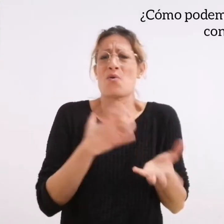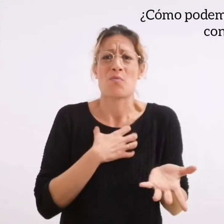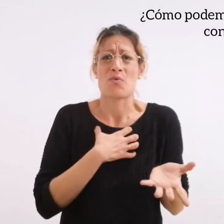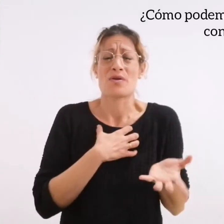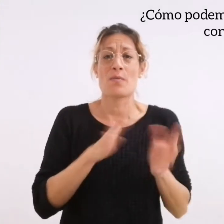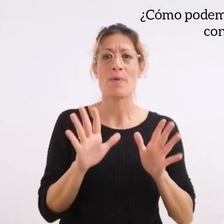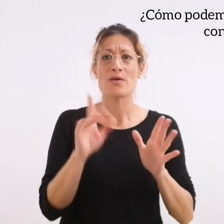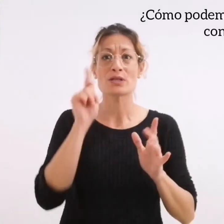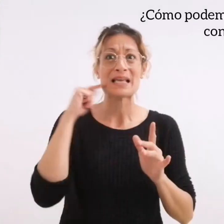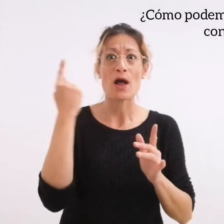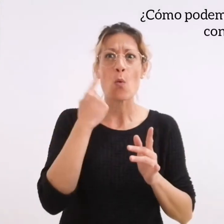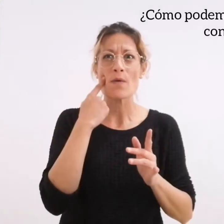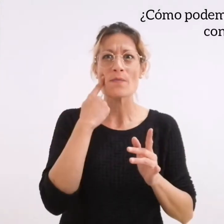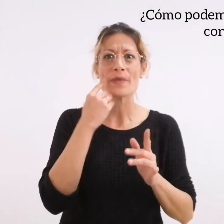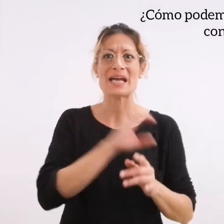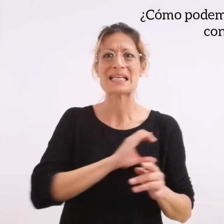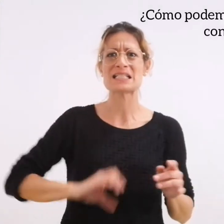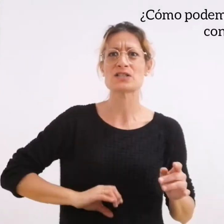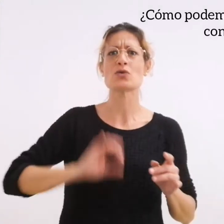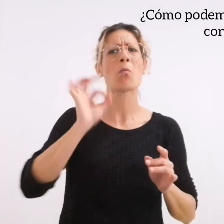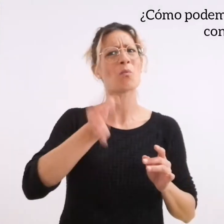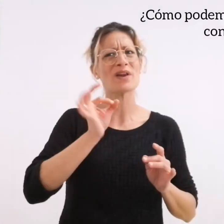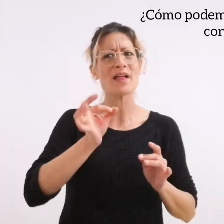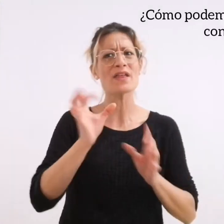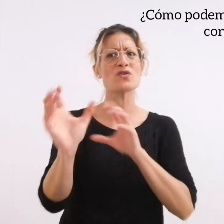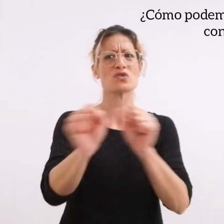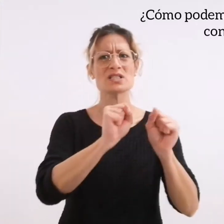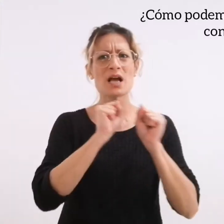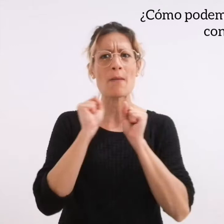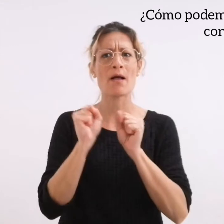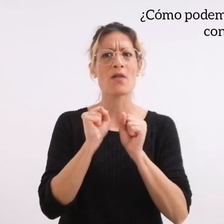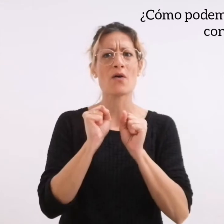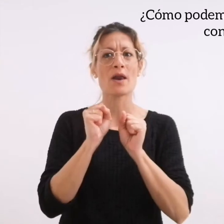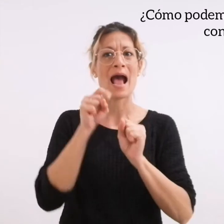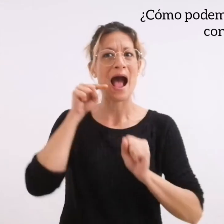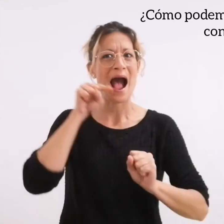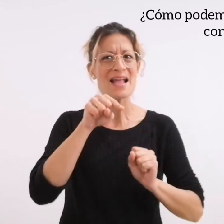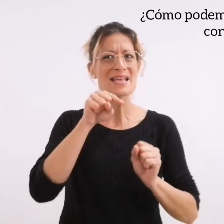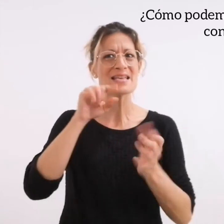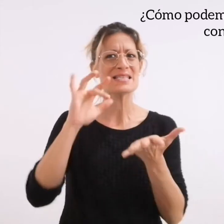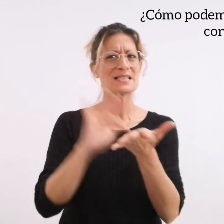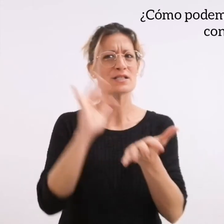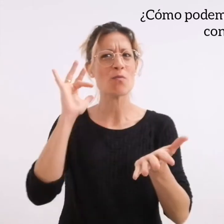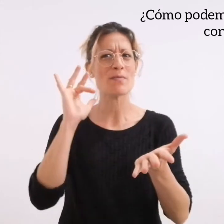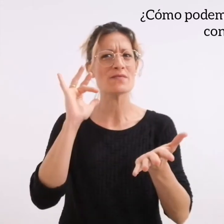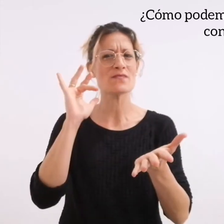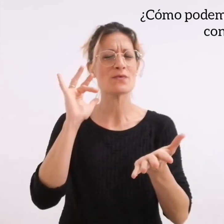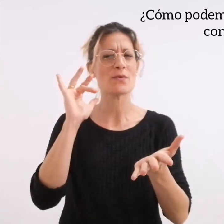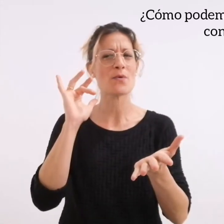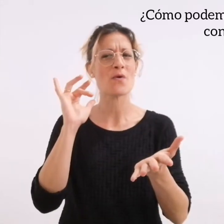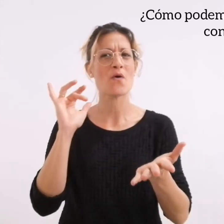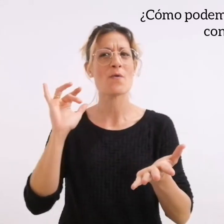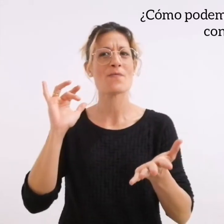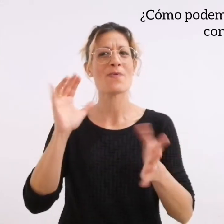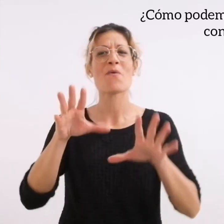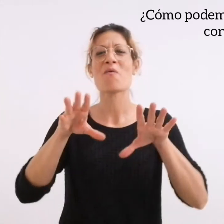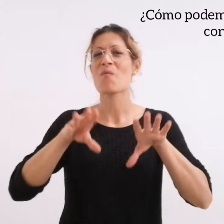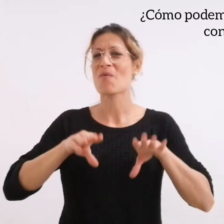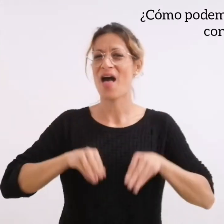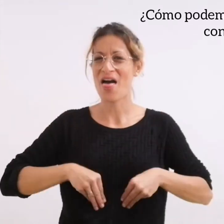Cristo es el verdadero Salvador, en ese momento, ese regalo lo acepta. Hay que